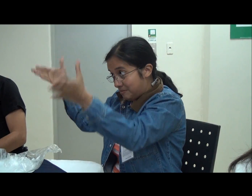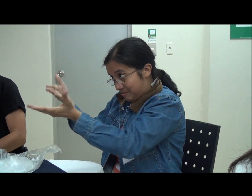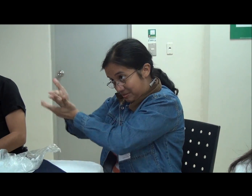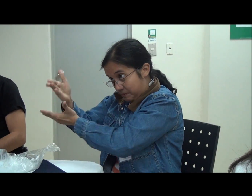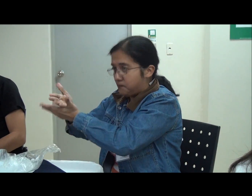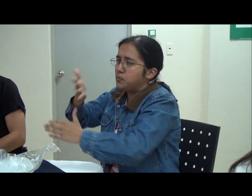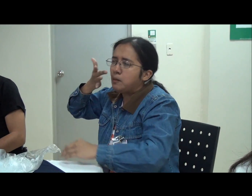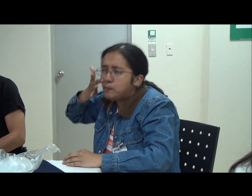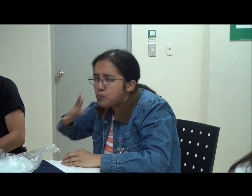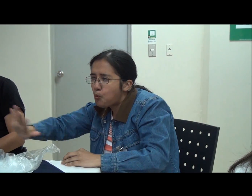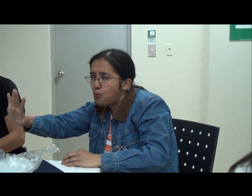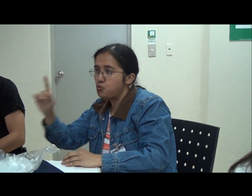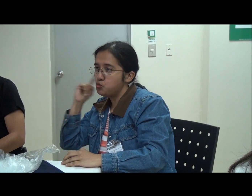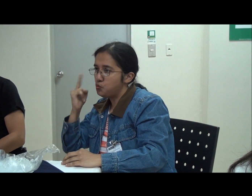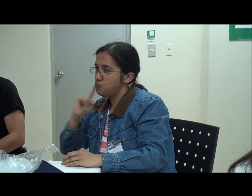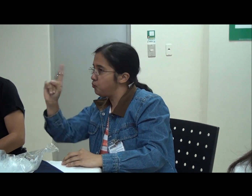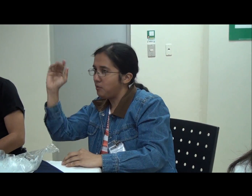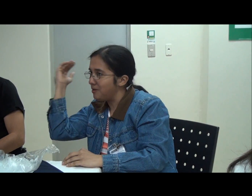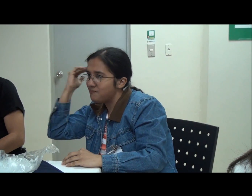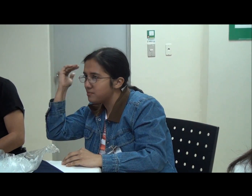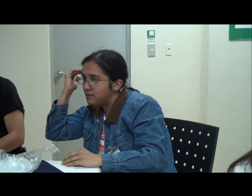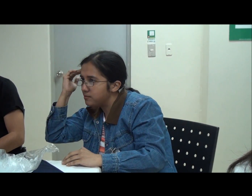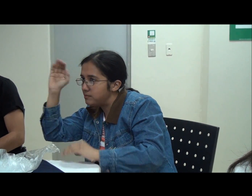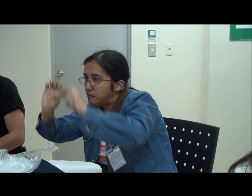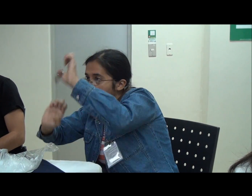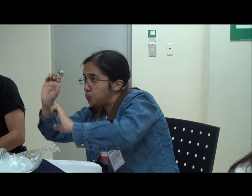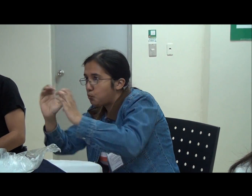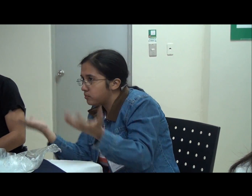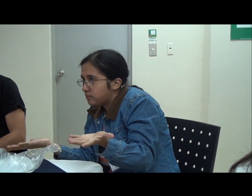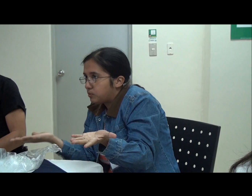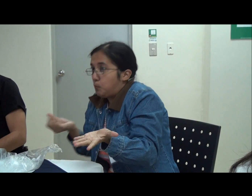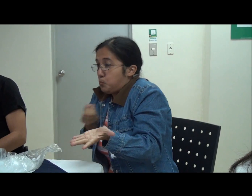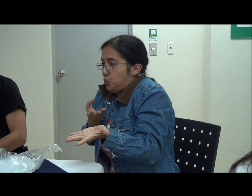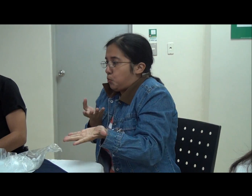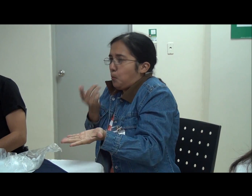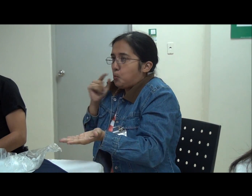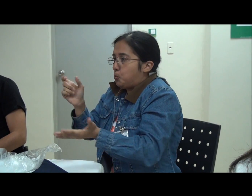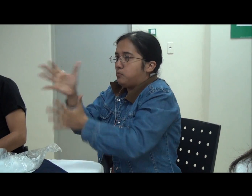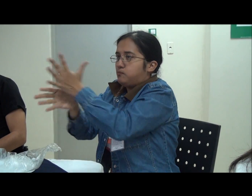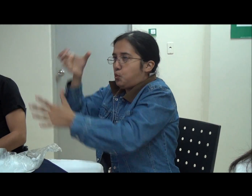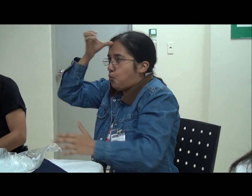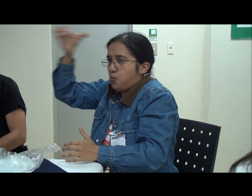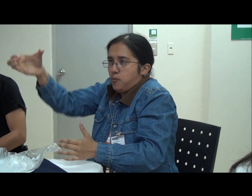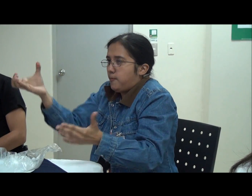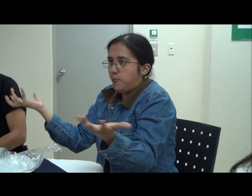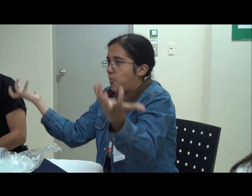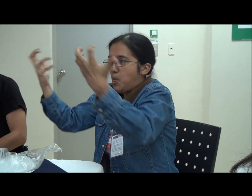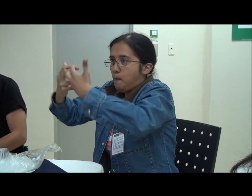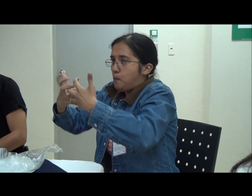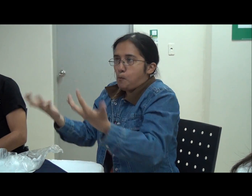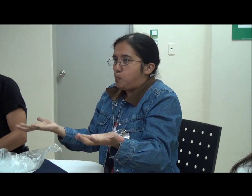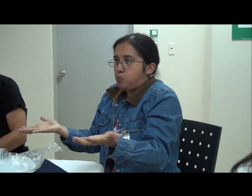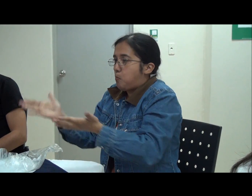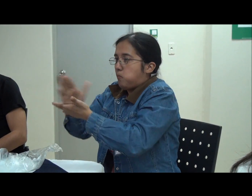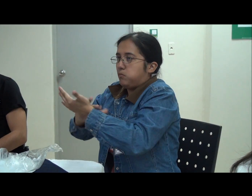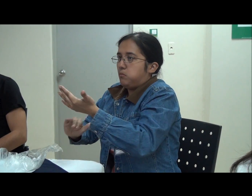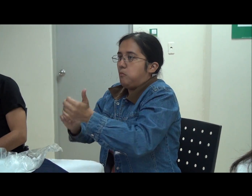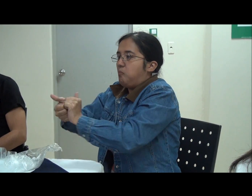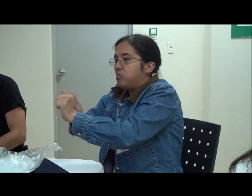entiendo la seña, dice, pero una persona sorda a veces tampoco no tiene los